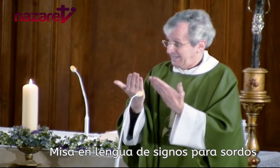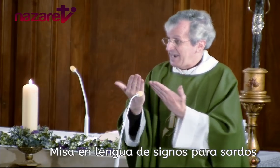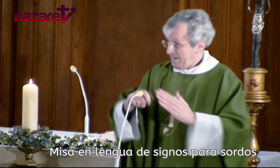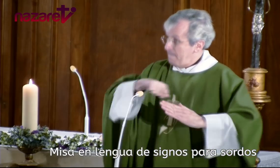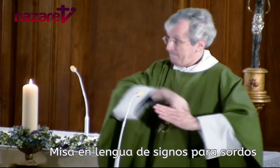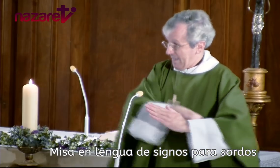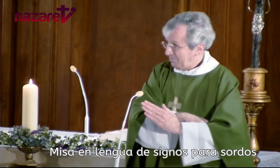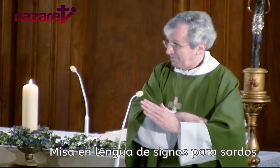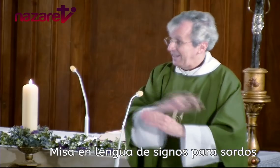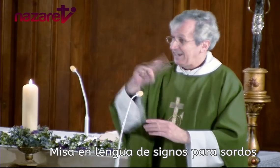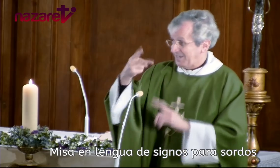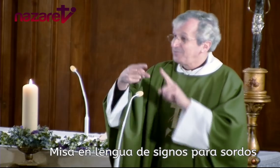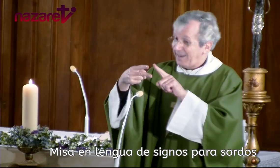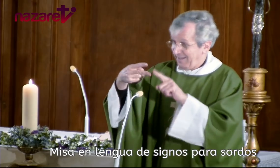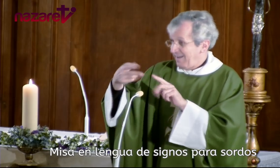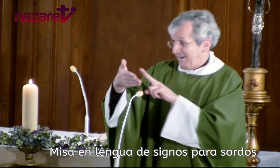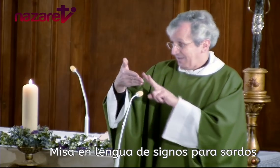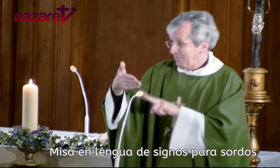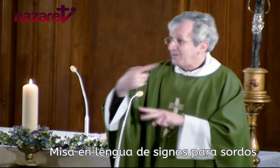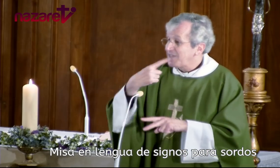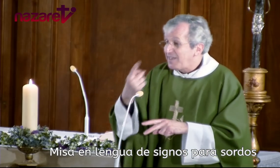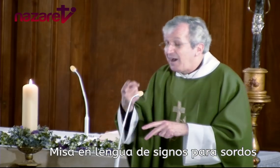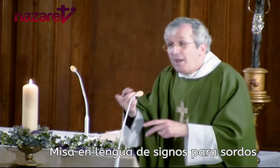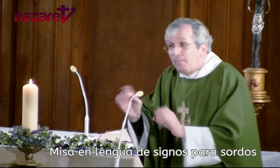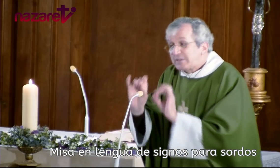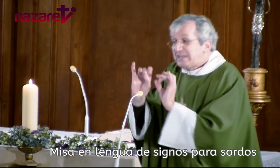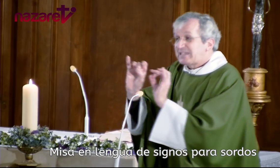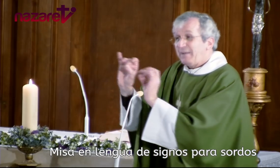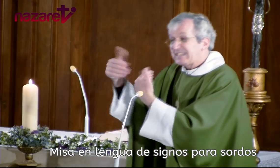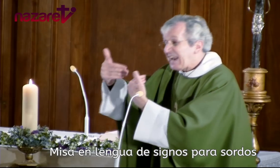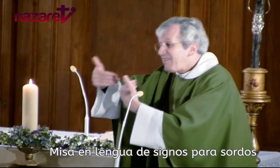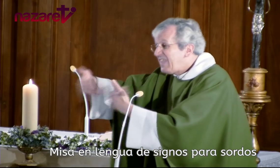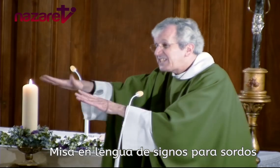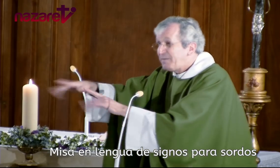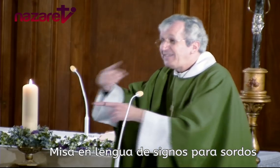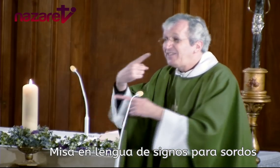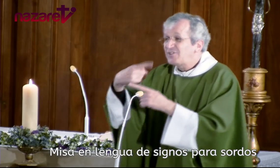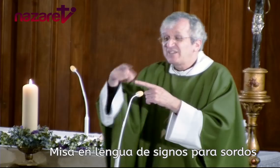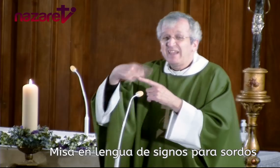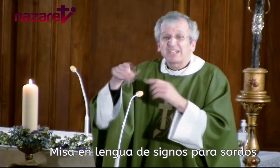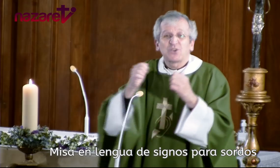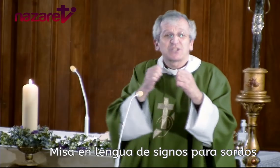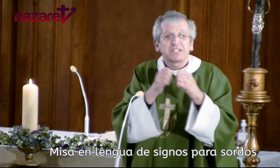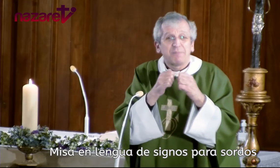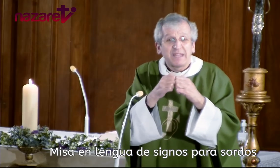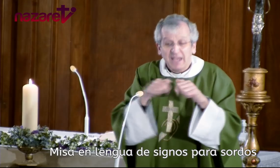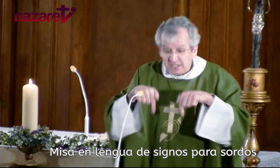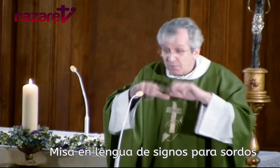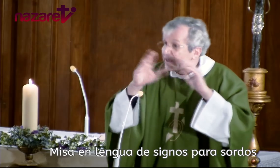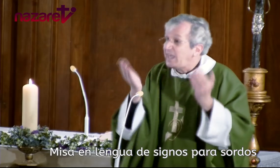San Pablo en la segunda lectura, nos decía, pues saber estar desprendidos de las cosas materiales, porque